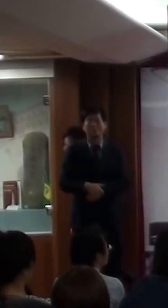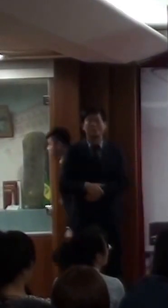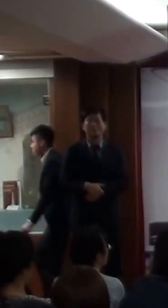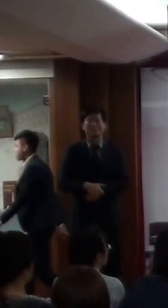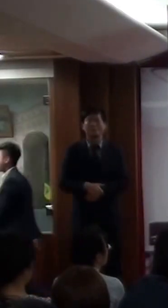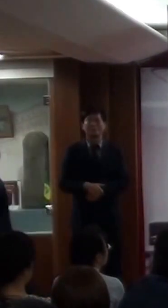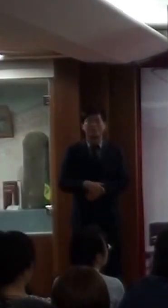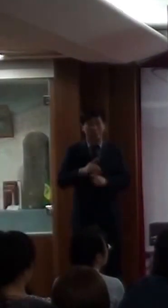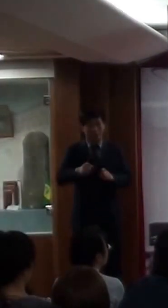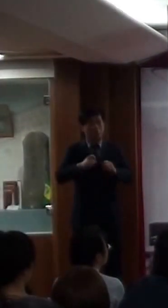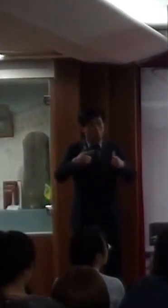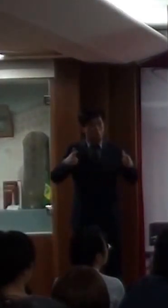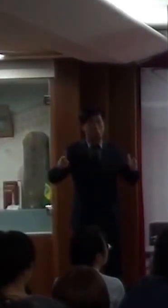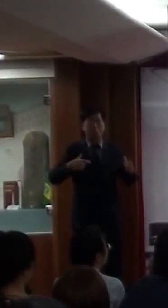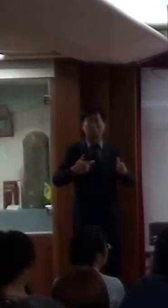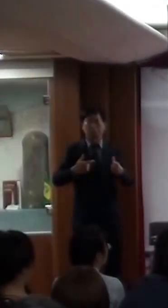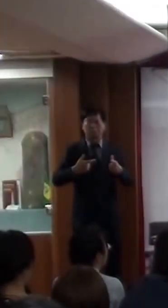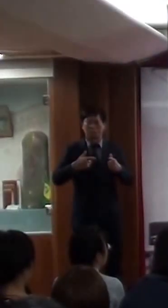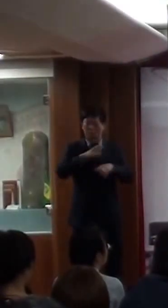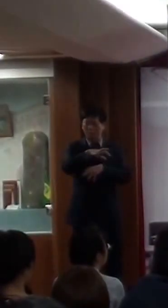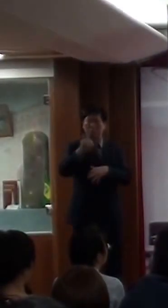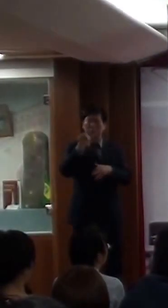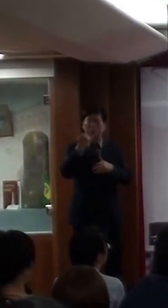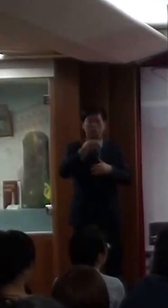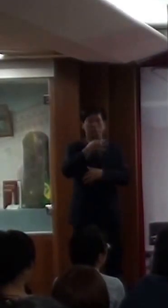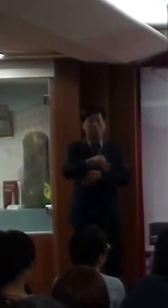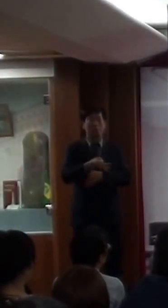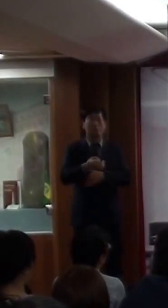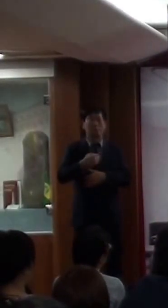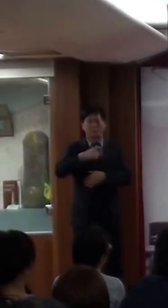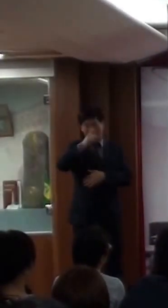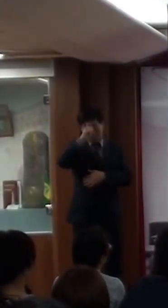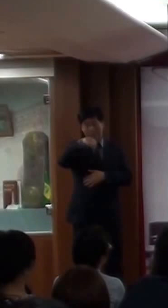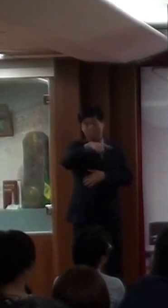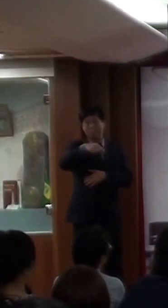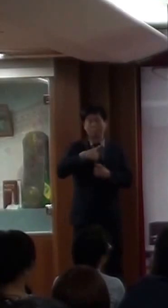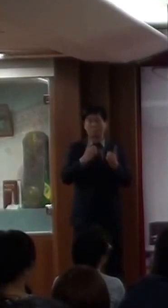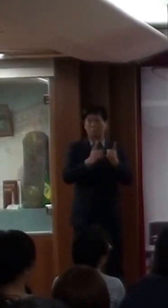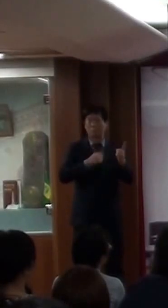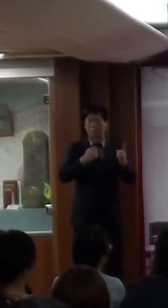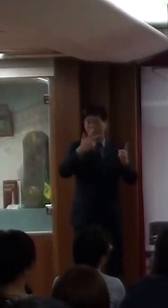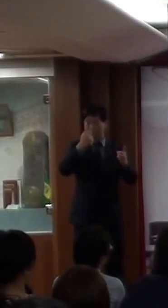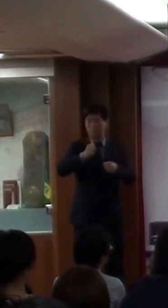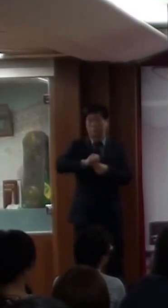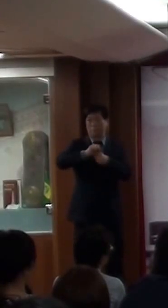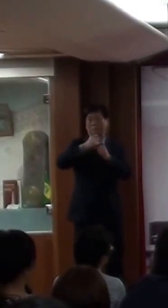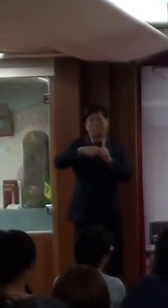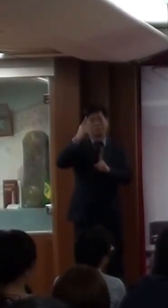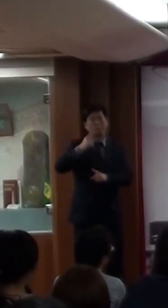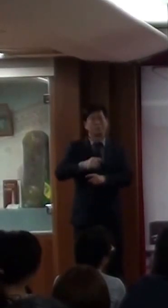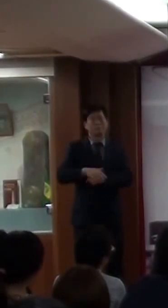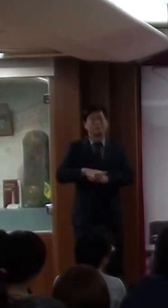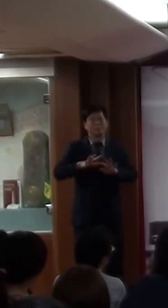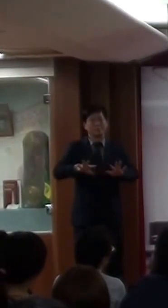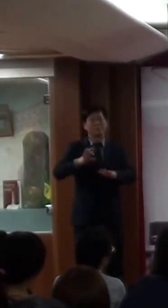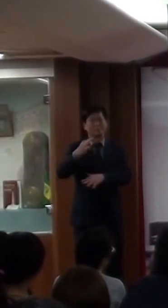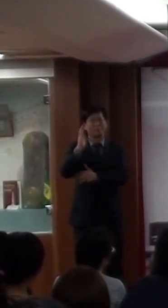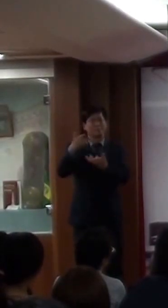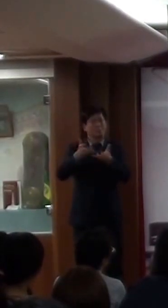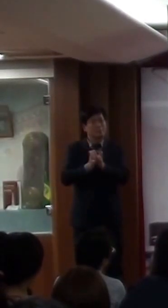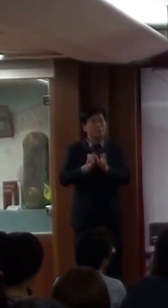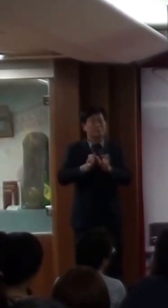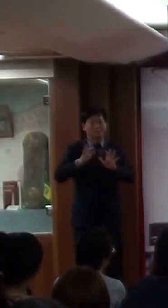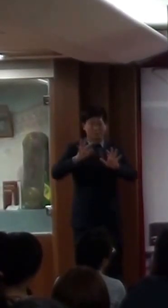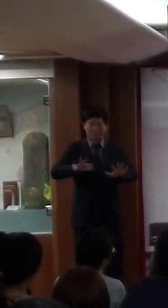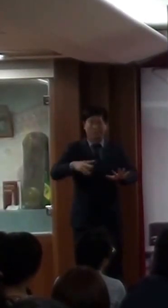个管道真的是非常非常的多。那么为了要让大家的这个便利性是更加的提高，我们财政部在今年